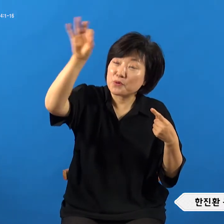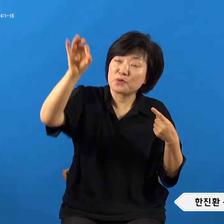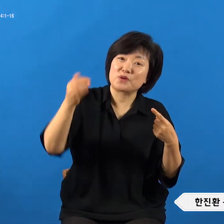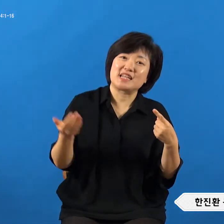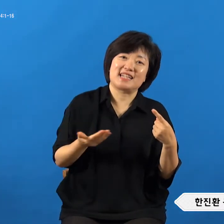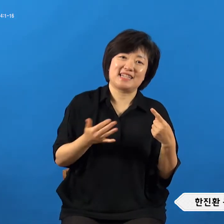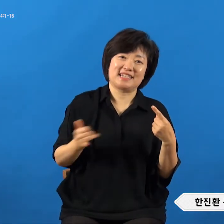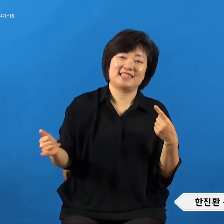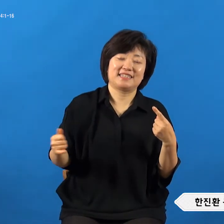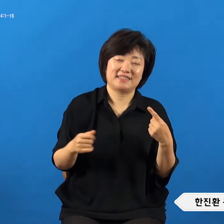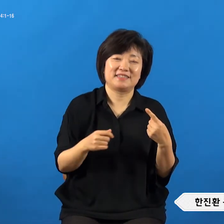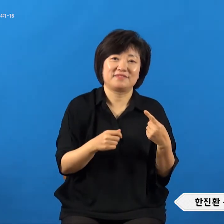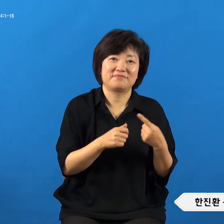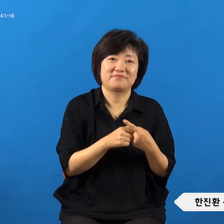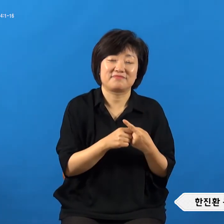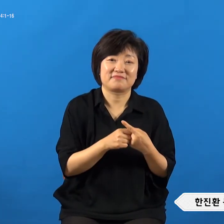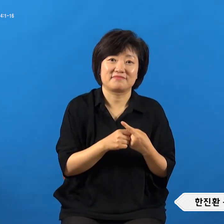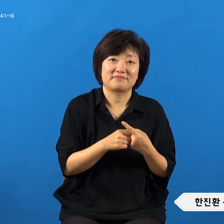바라보고 일하는 사람입니다.